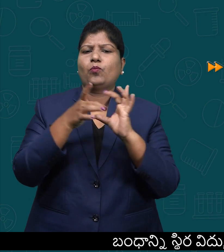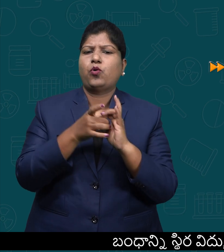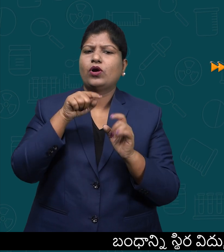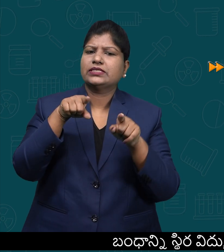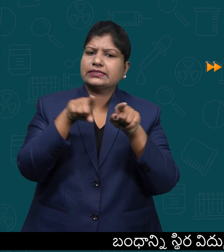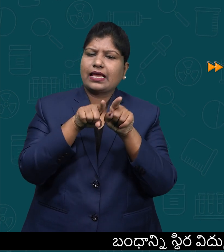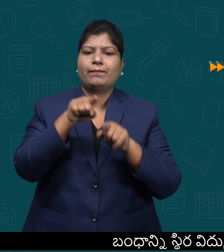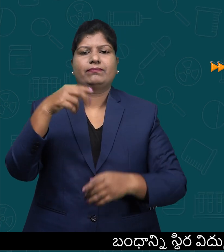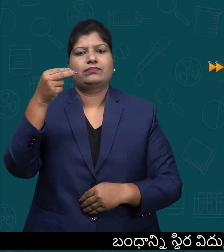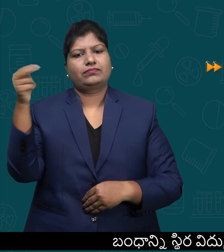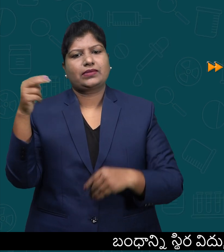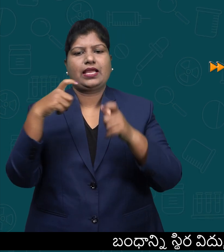అంటారు.